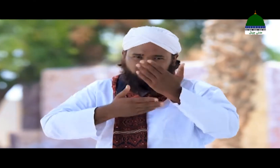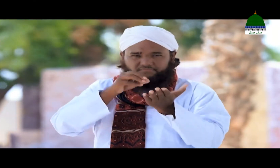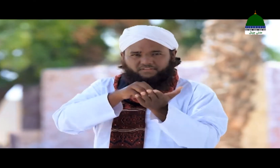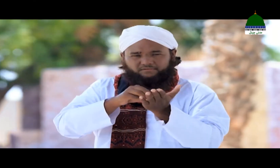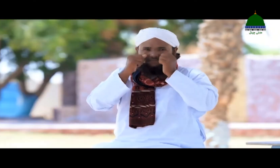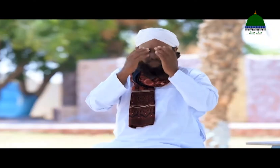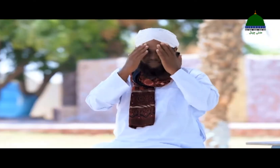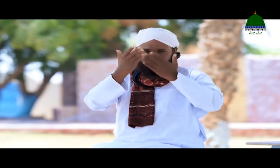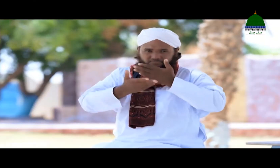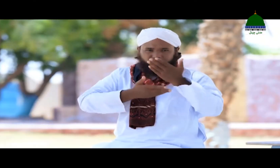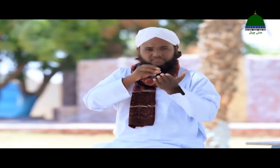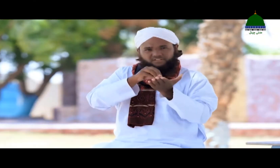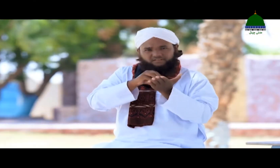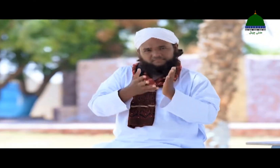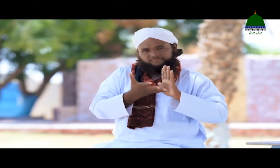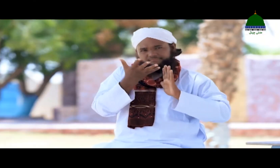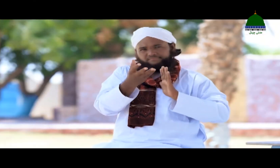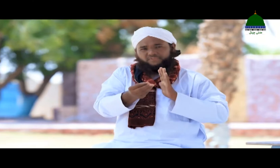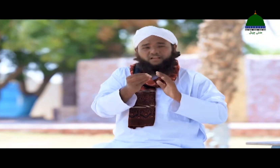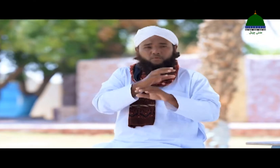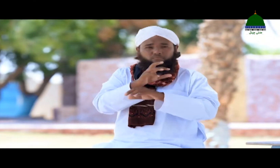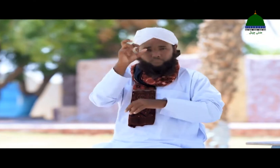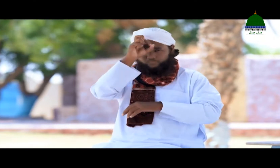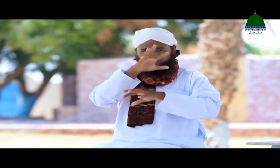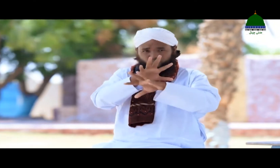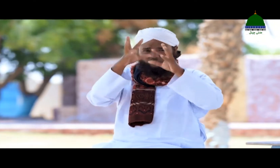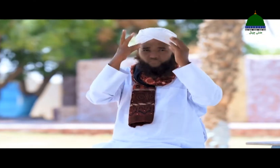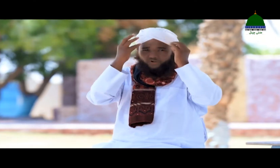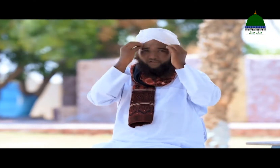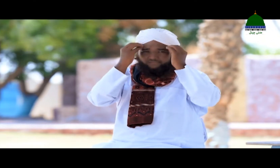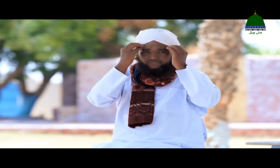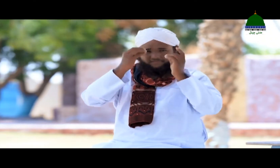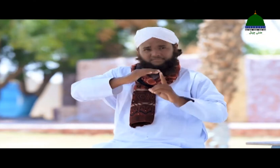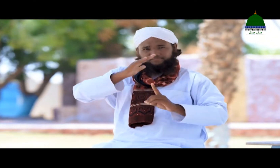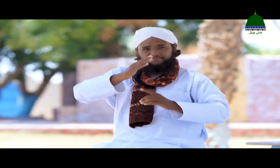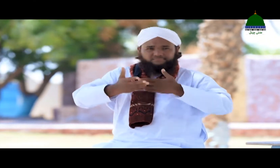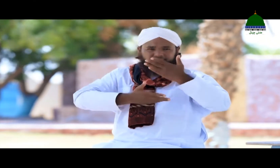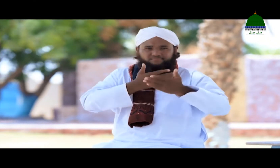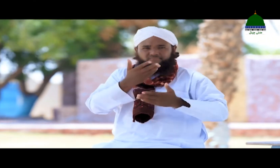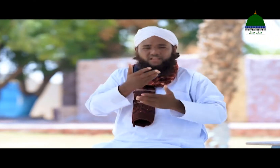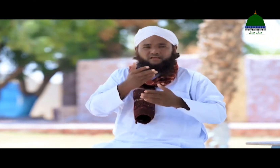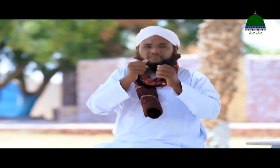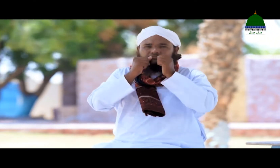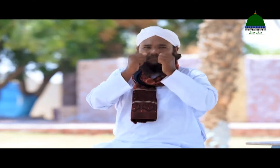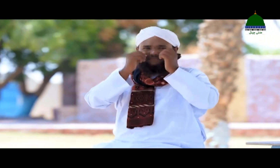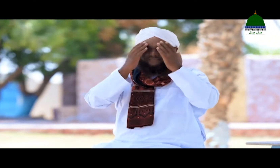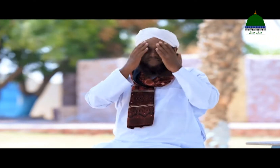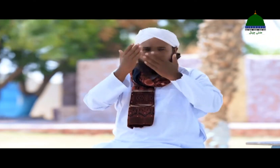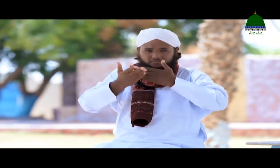ہیں۔ درود پاک کی فضیلت مفتی امین صاحب رحمت اللہ علیہ فرماتے ہیں، درود پاک پڑھنے